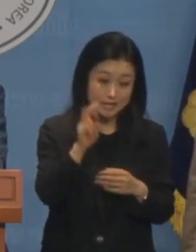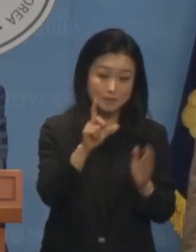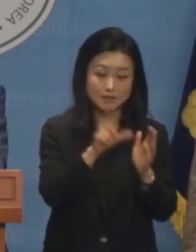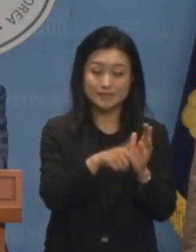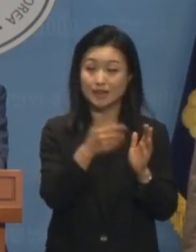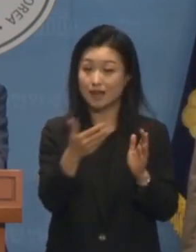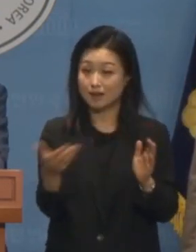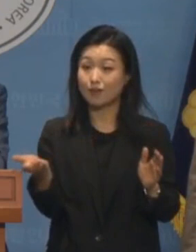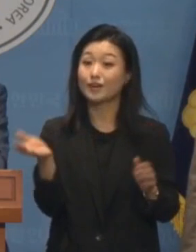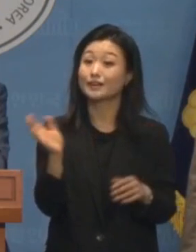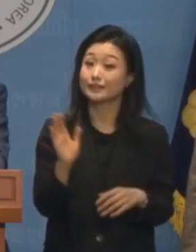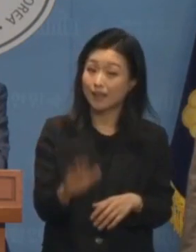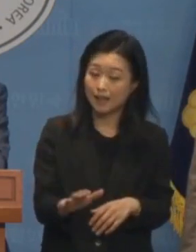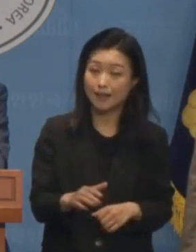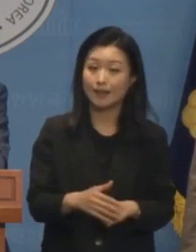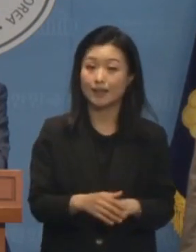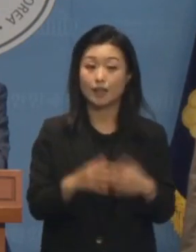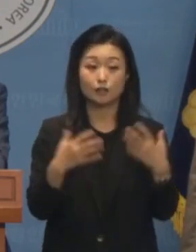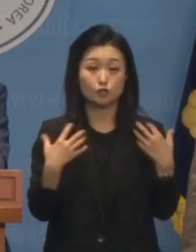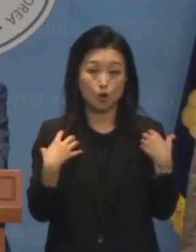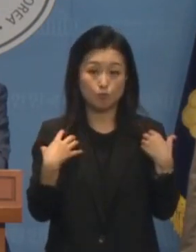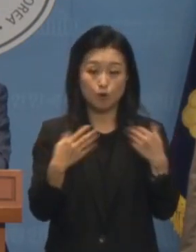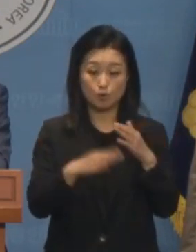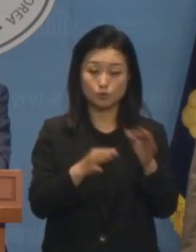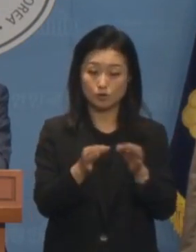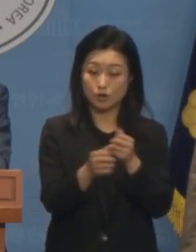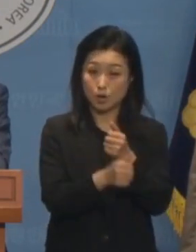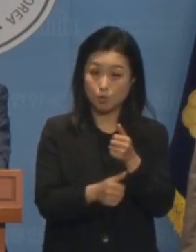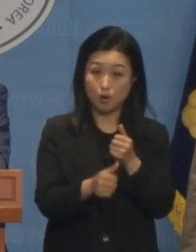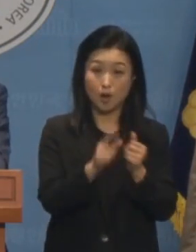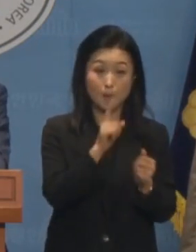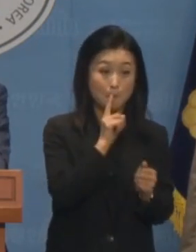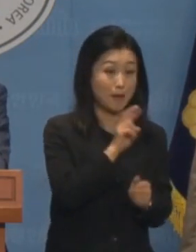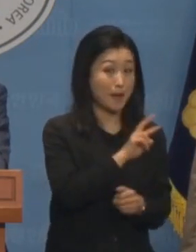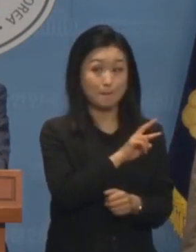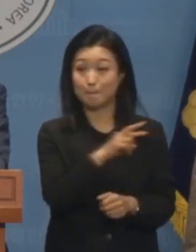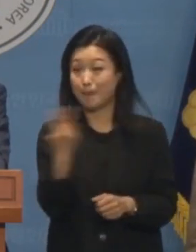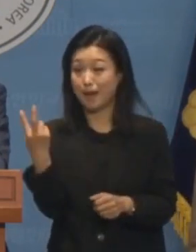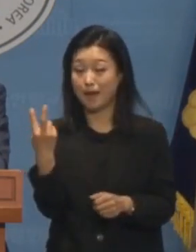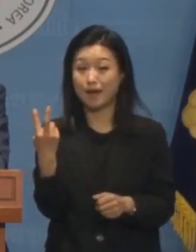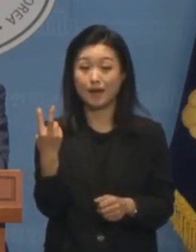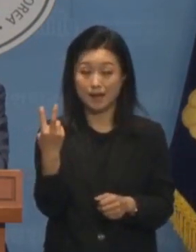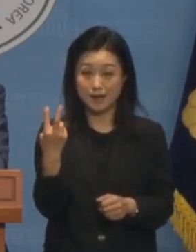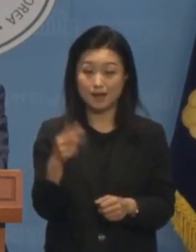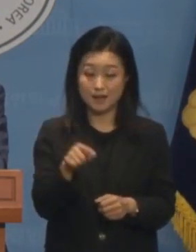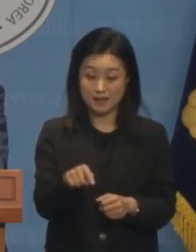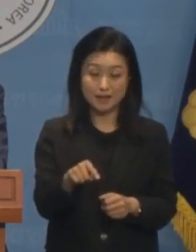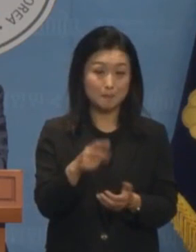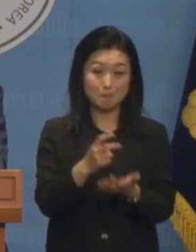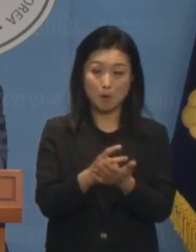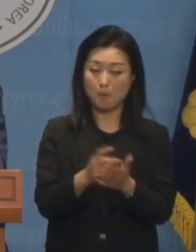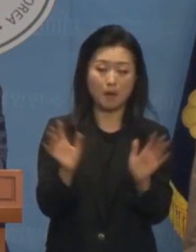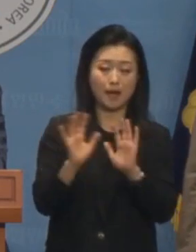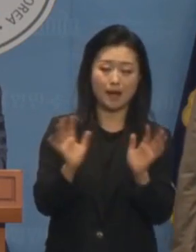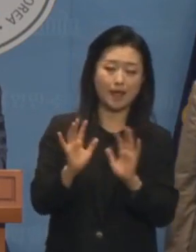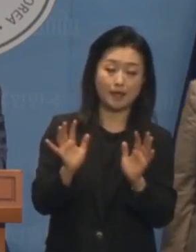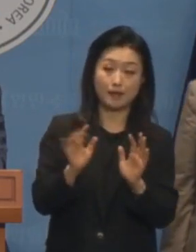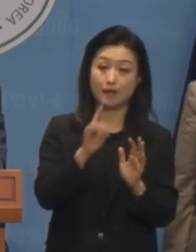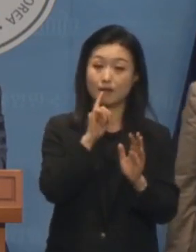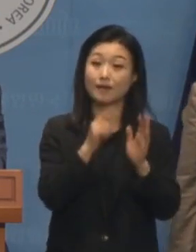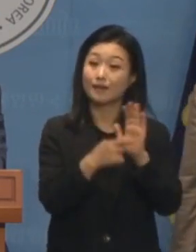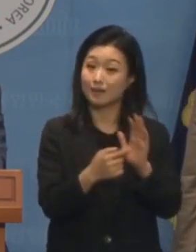지났습니다. 그리고 정부와 공정거래위는 입장을 180도 바꿔서 온플법 제정하지 않겠다고